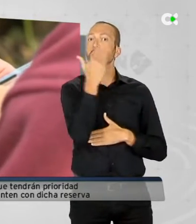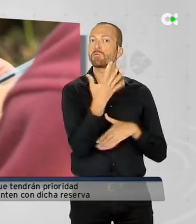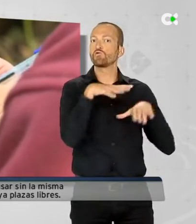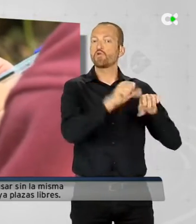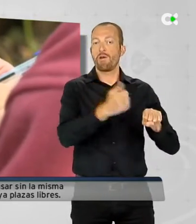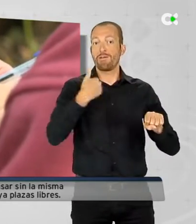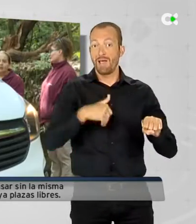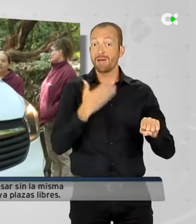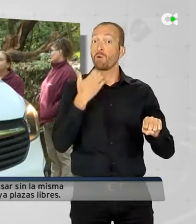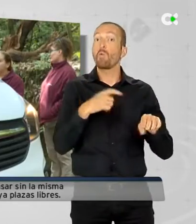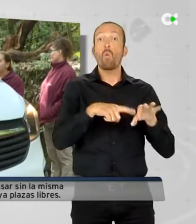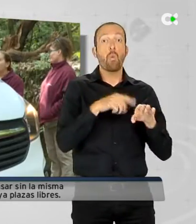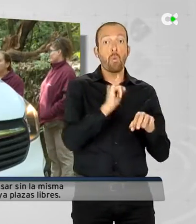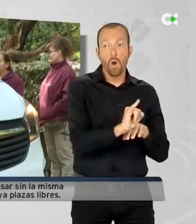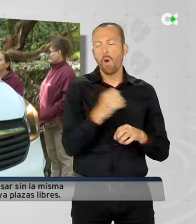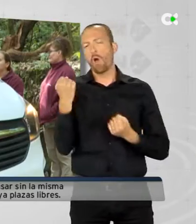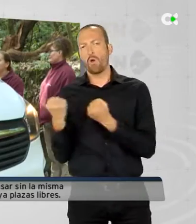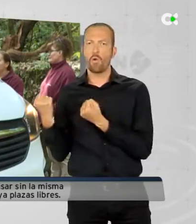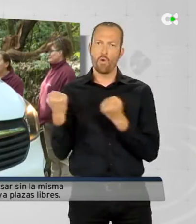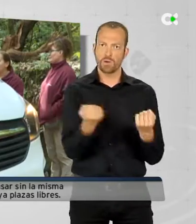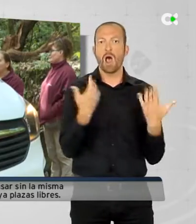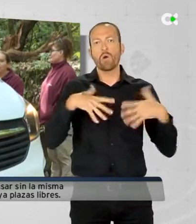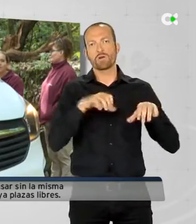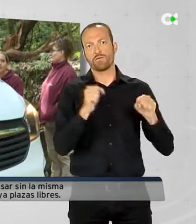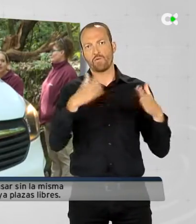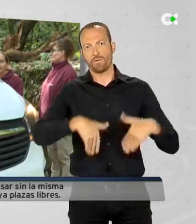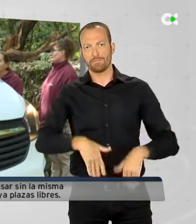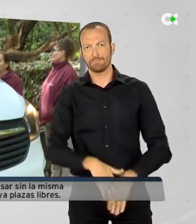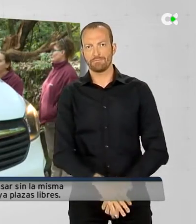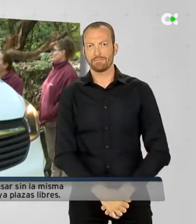reserva pudiendo pasar sin la misma cuando haya plazas libres.